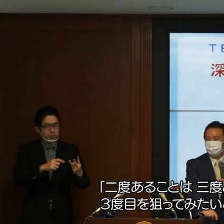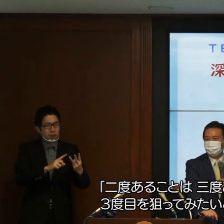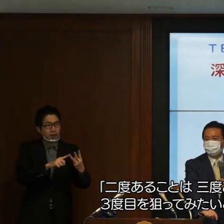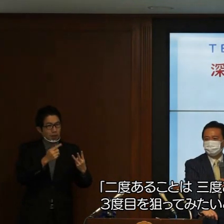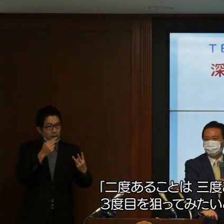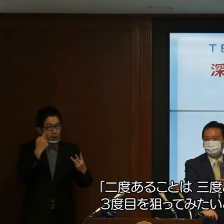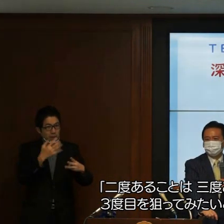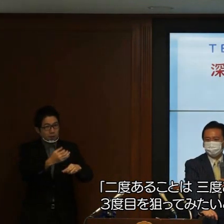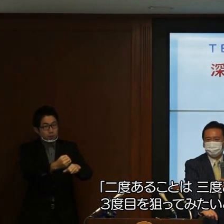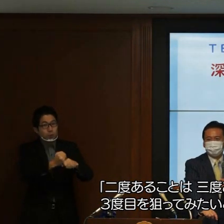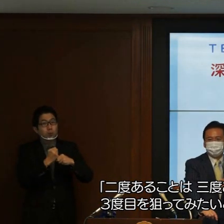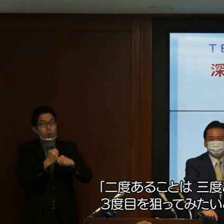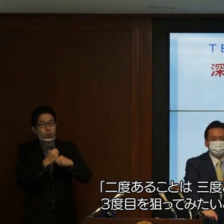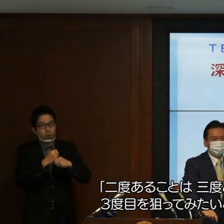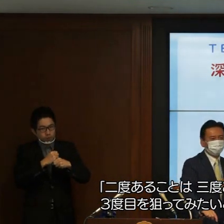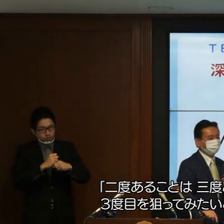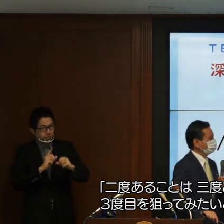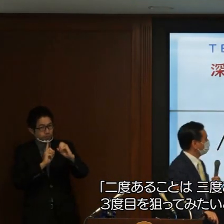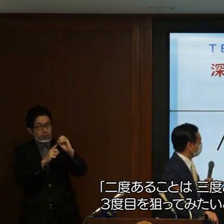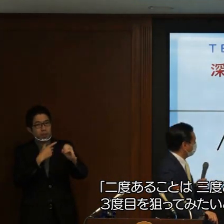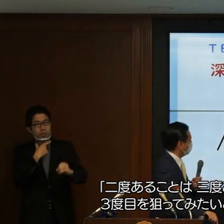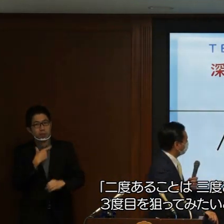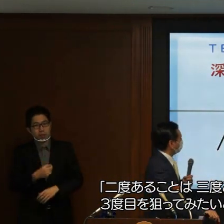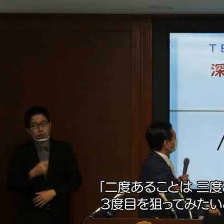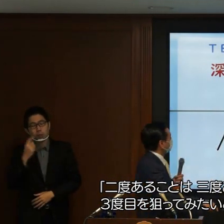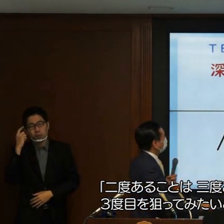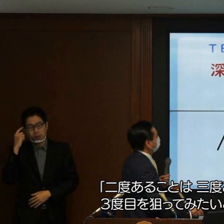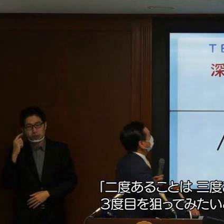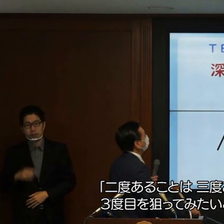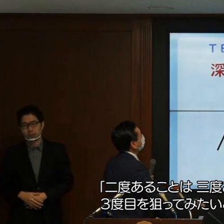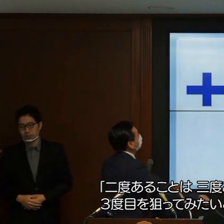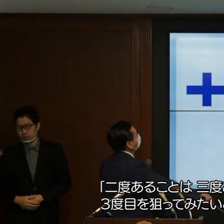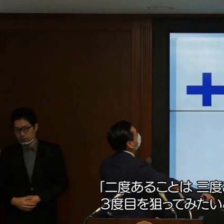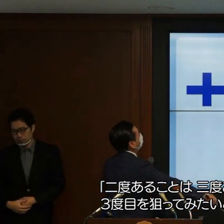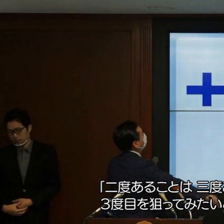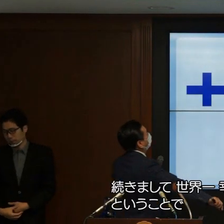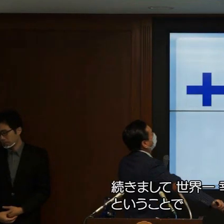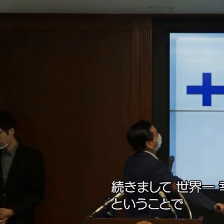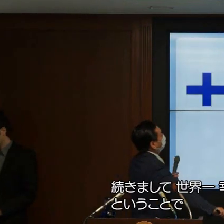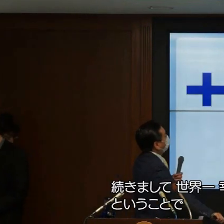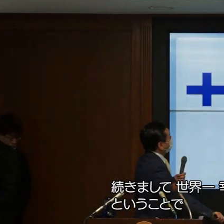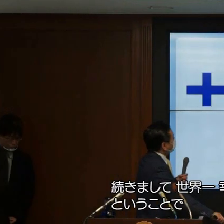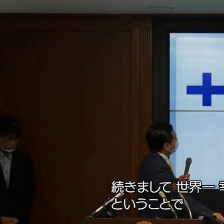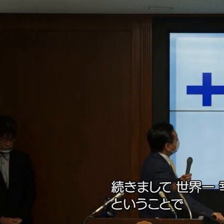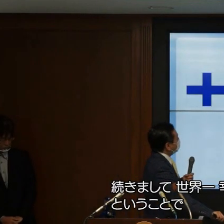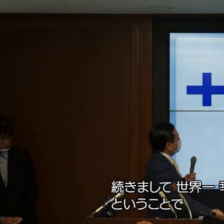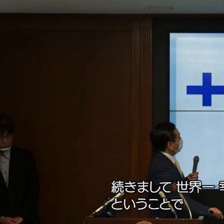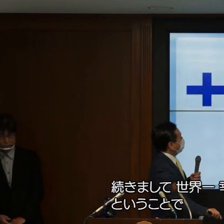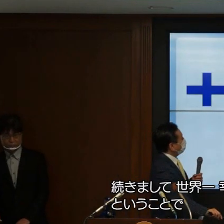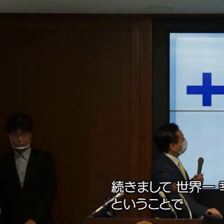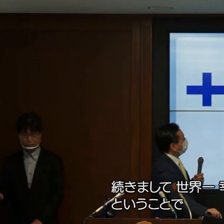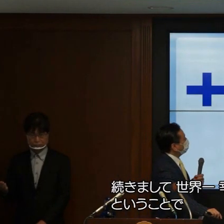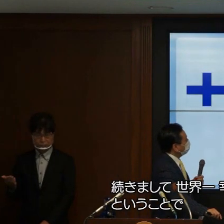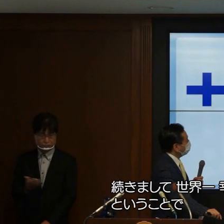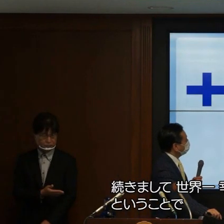ので、3度目狙ってみたいと思っております。はい、続きま